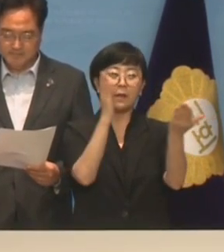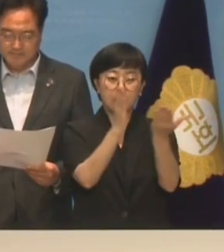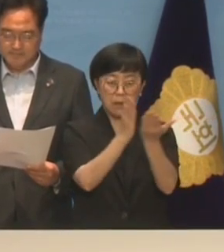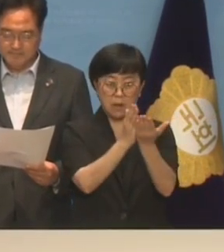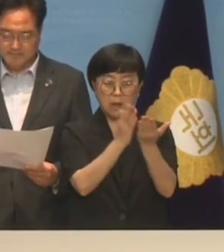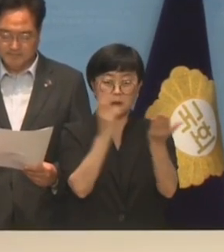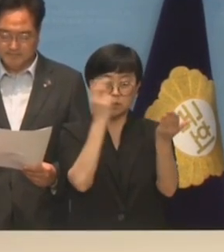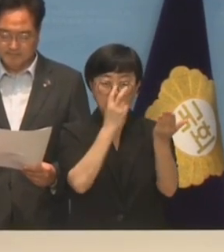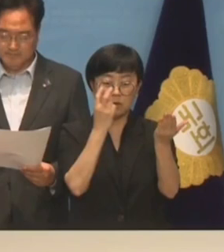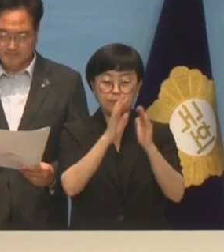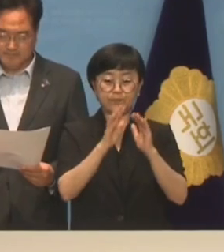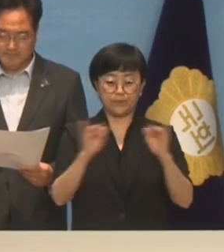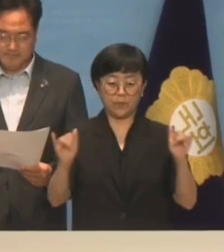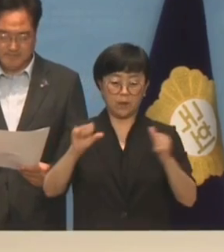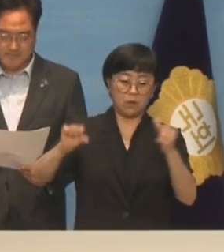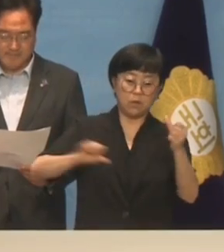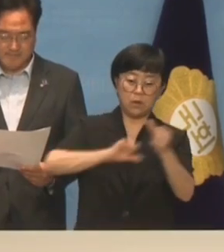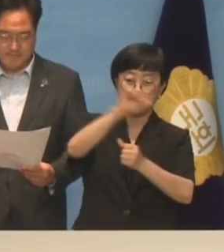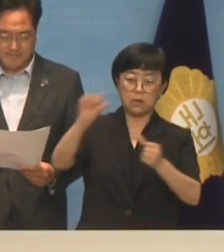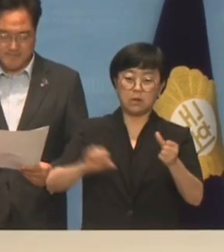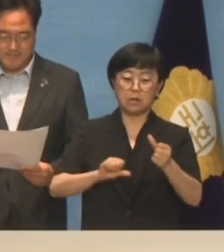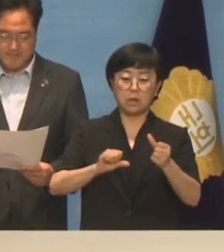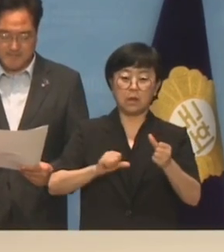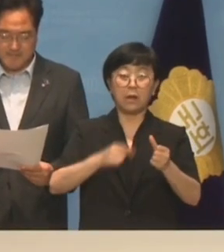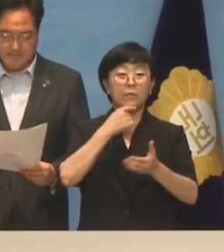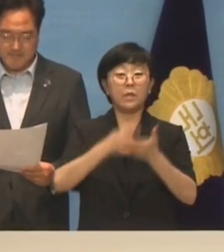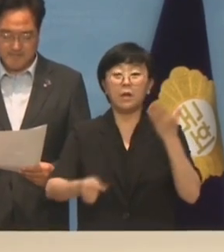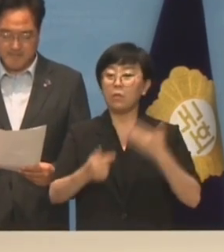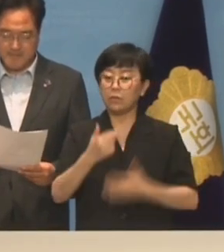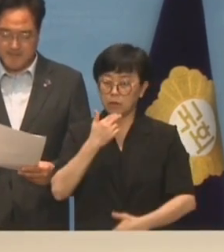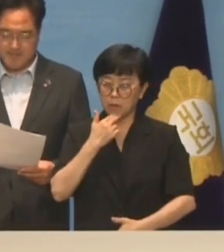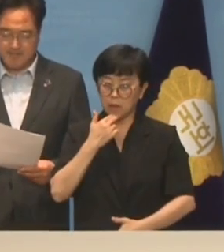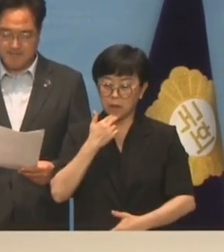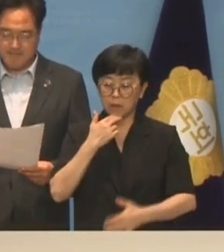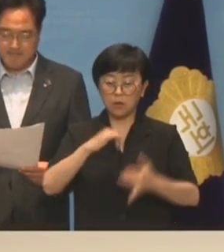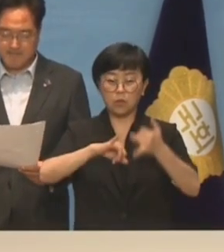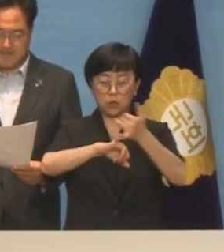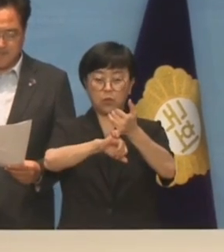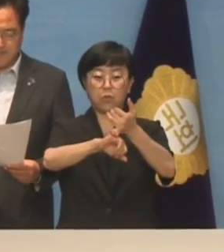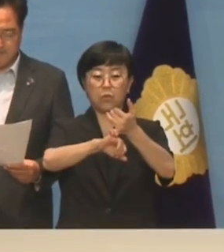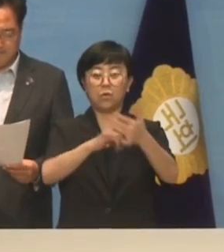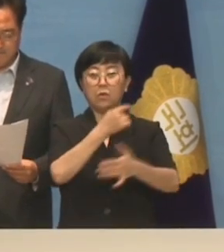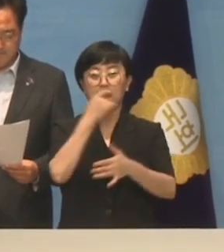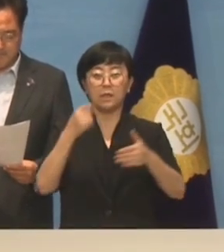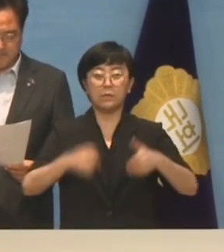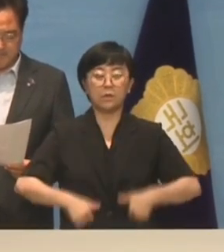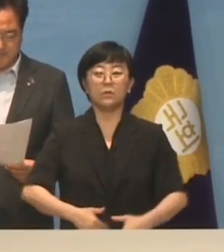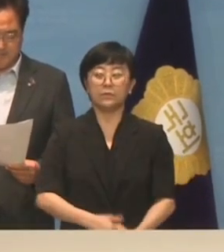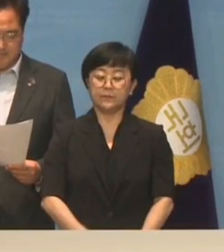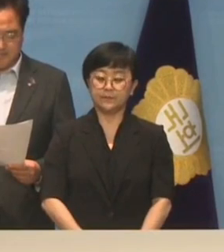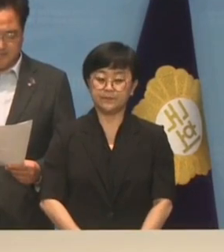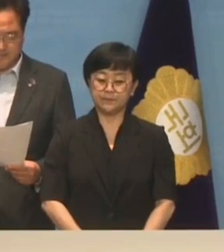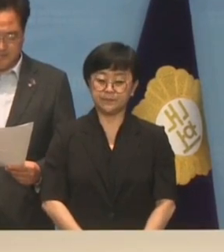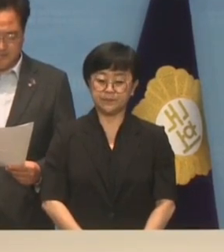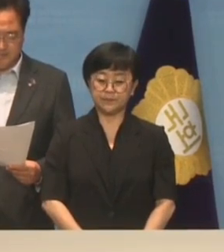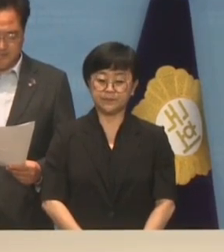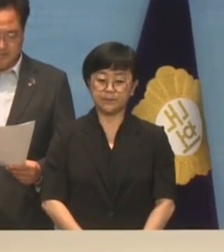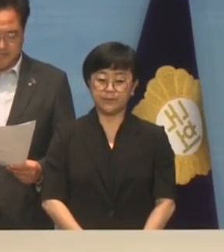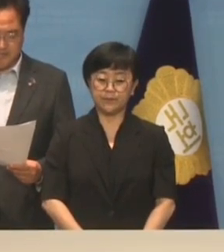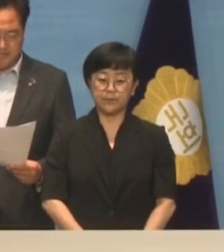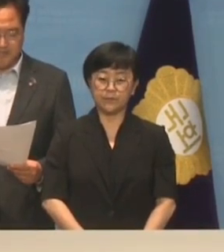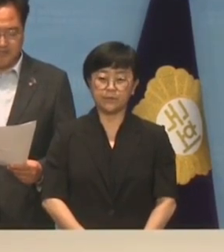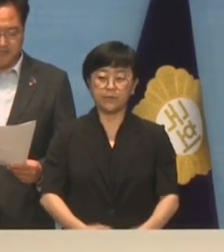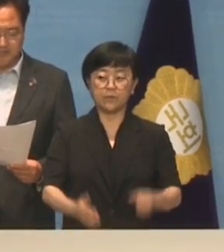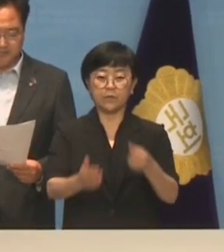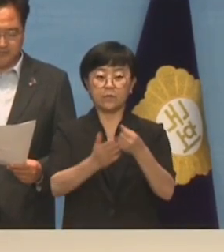부합하고 인간과 환경에 해를 끼치지 않는다는 것이 반드시 확인되어야 할 것입니다.